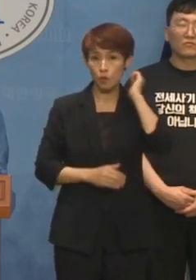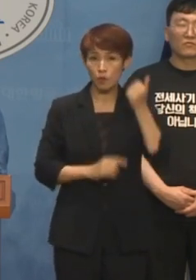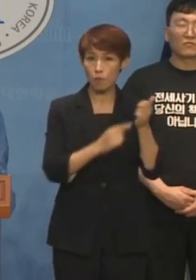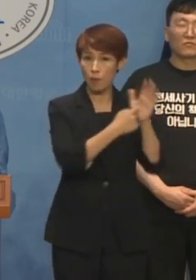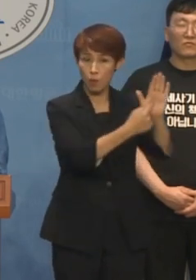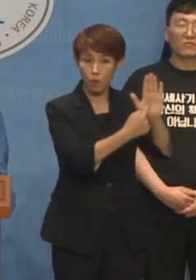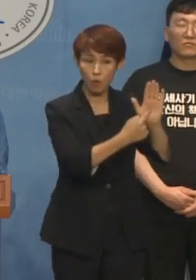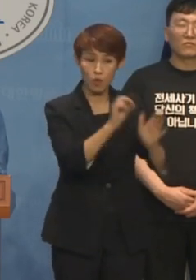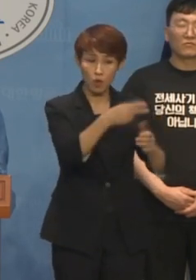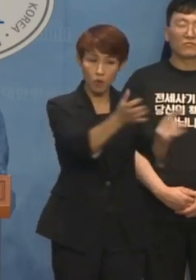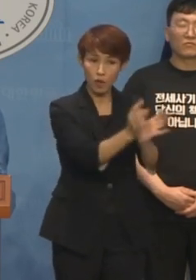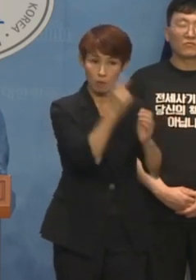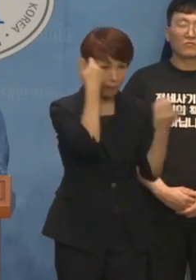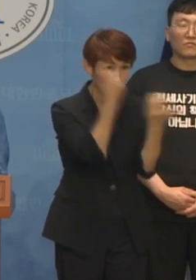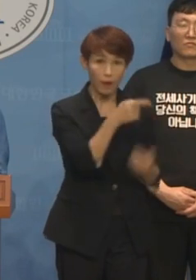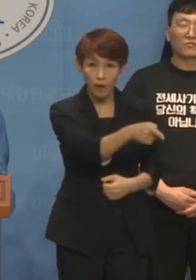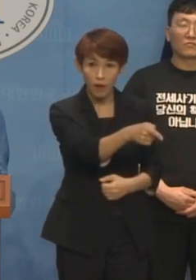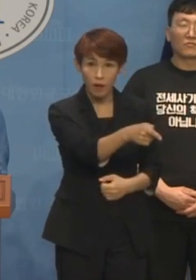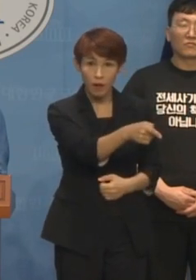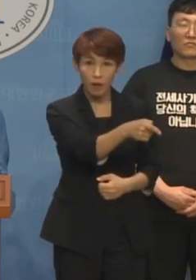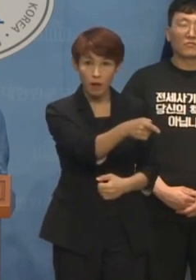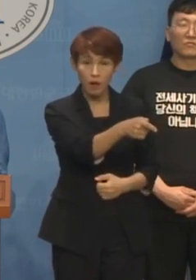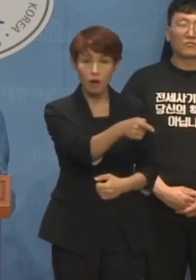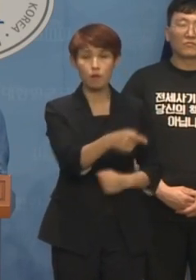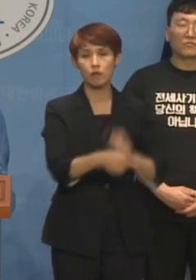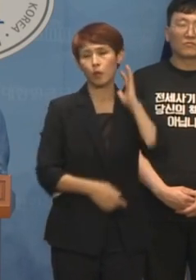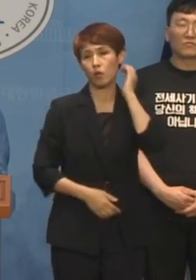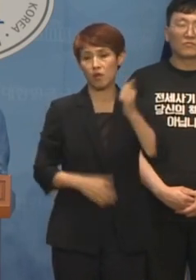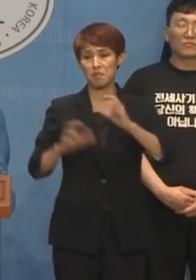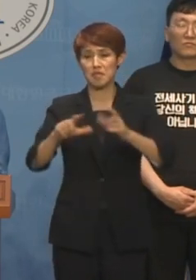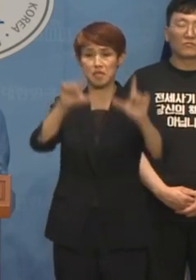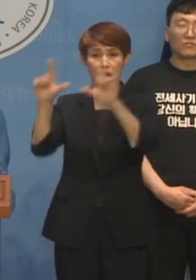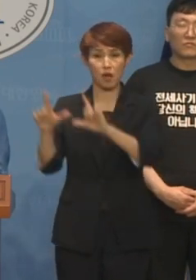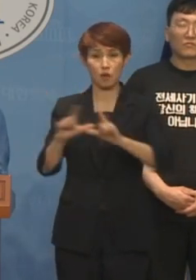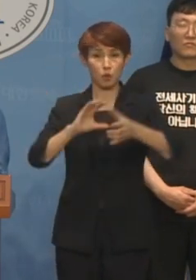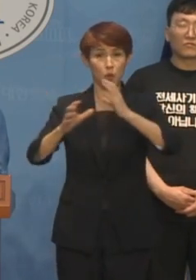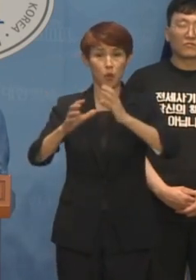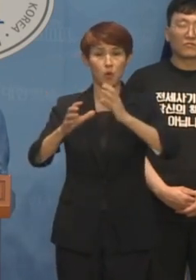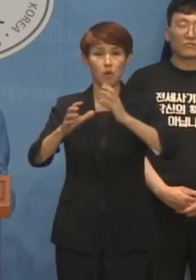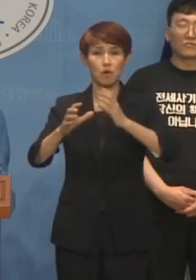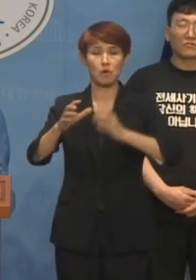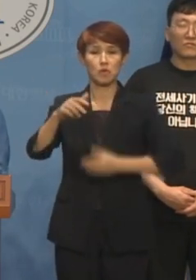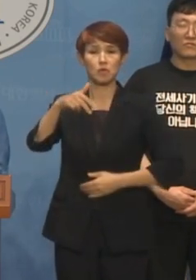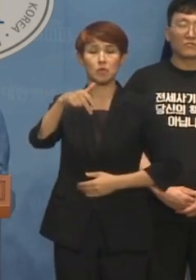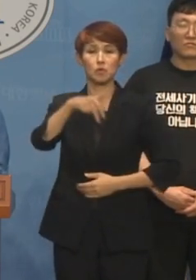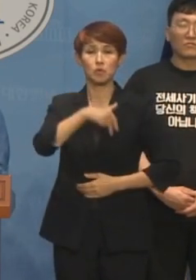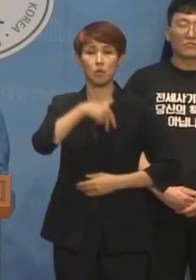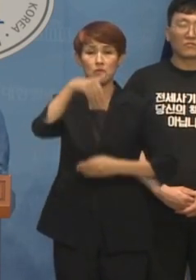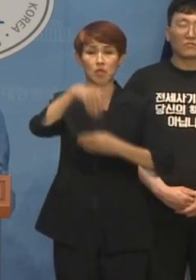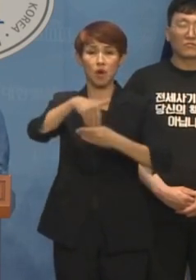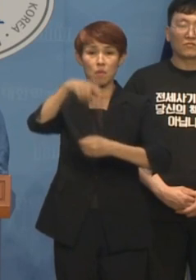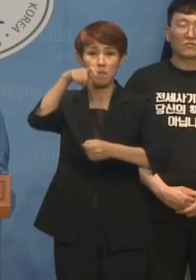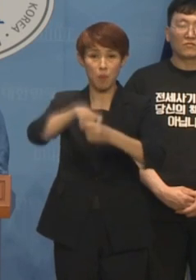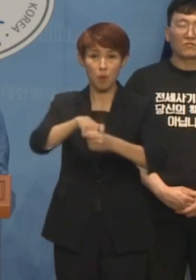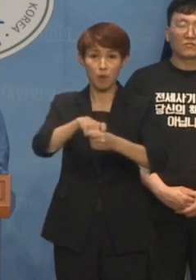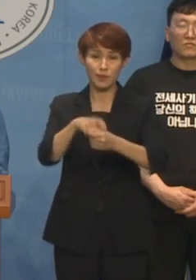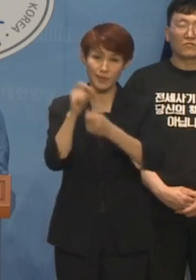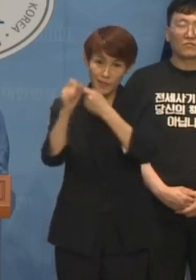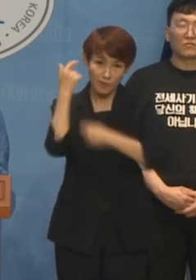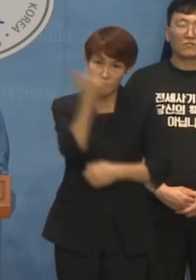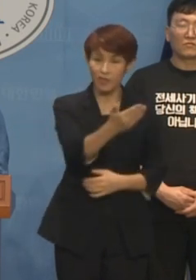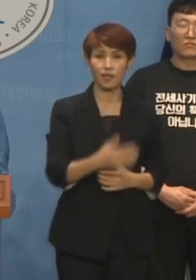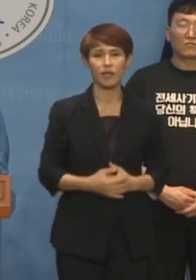겁니까? 외면하는 겁니까? 아니면 대통령의 민생토론회가 결국 총선용 대국민 사기극이었다는 걸 인정하는 겁니까? 이